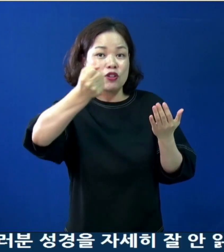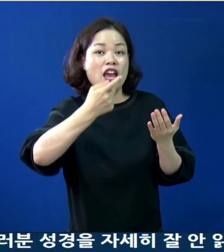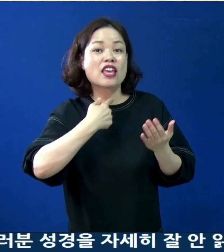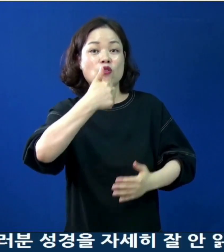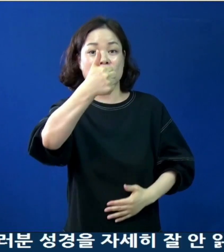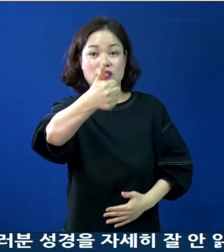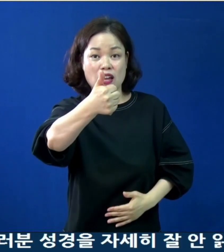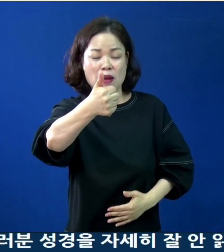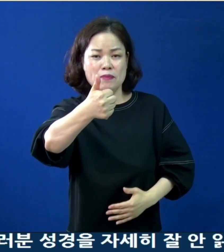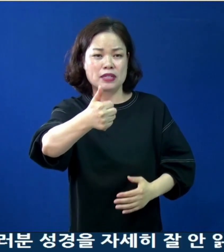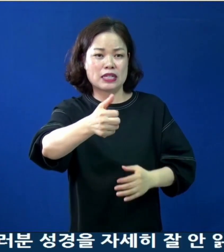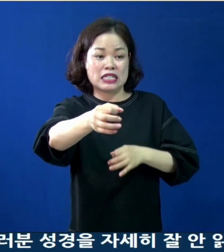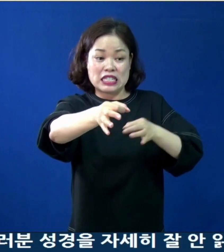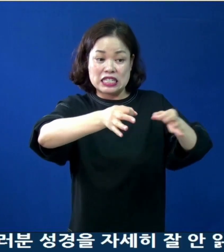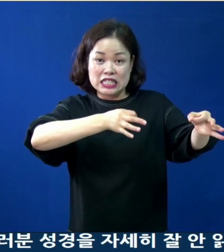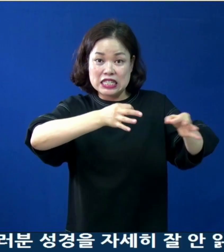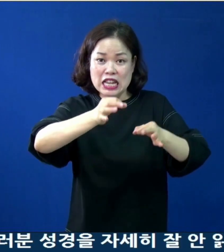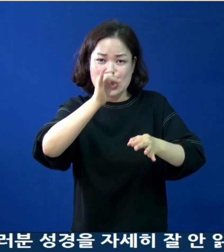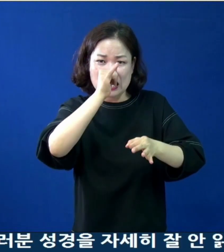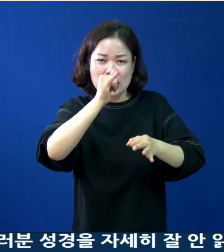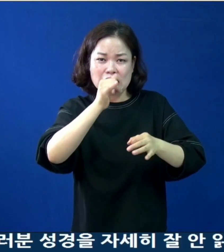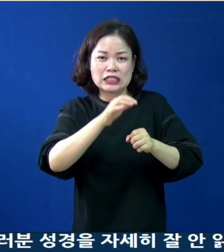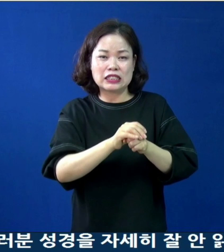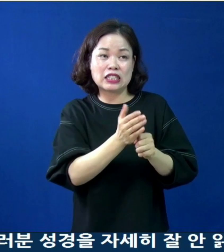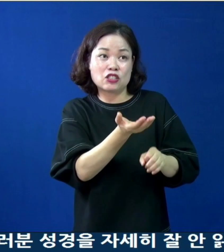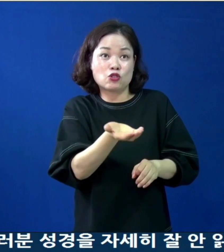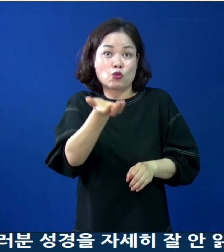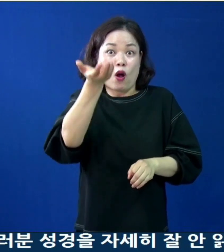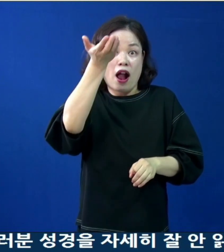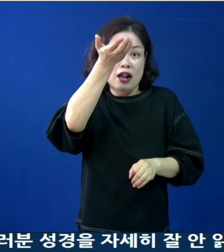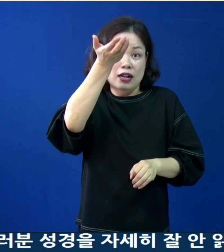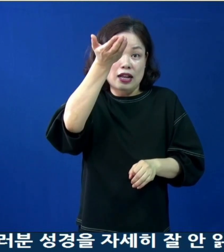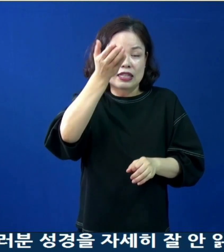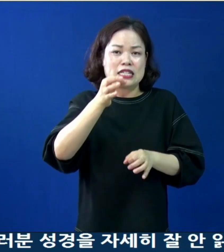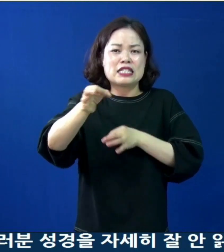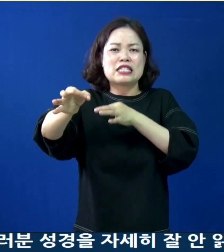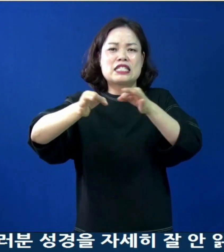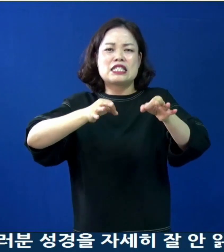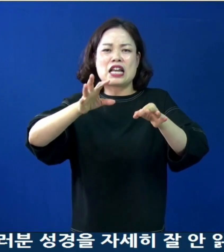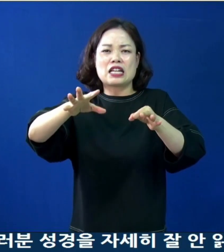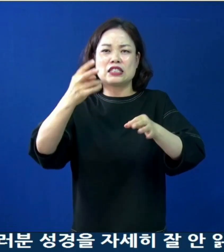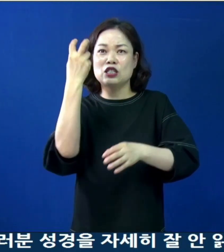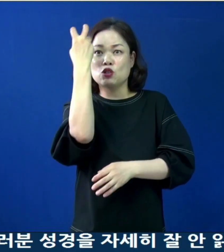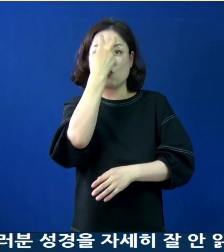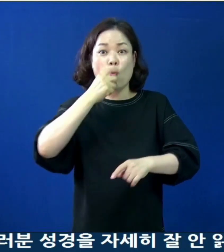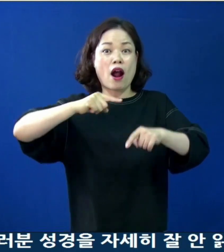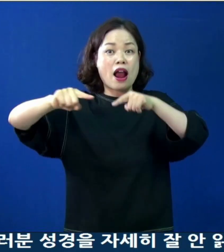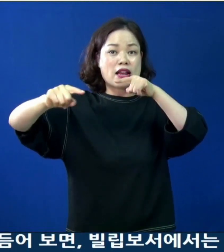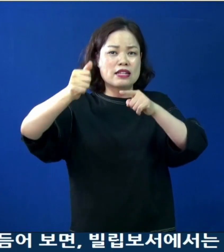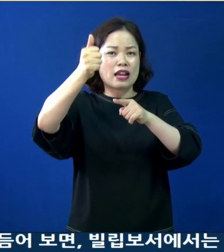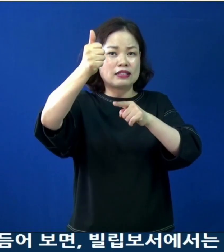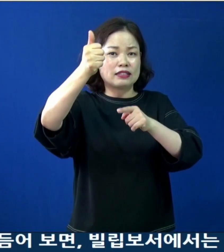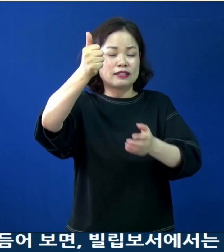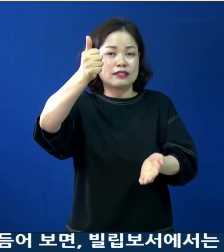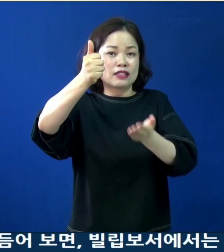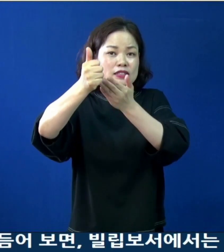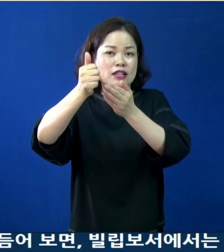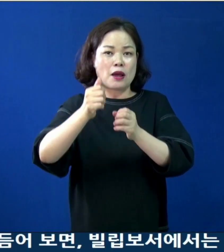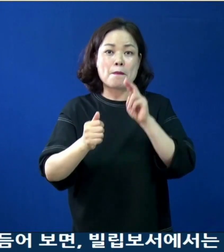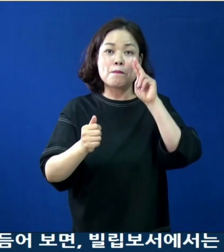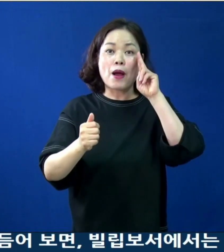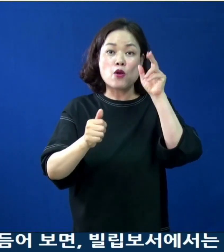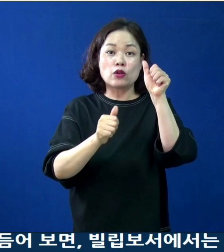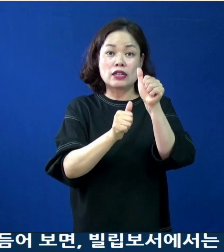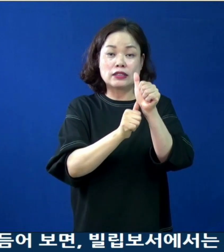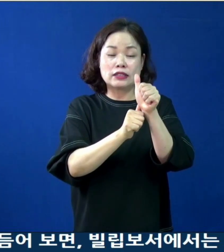사람이 시장에 있는 상관들, 시장에 있는 관리들에게 바울과 실라를